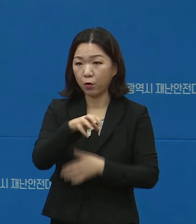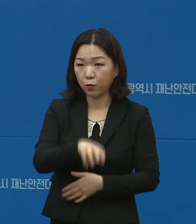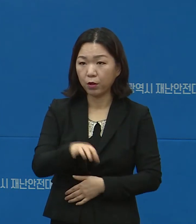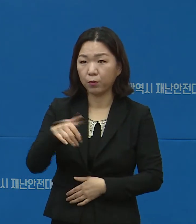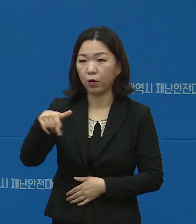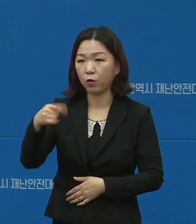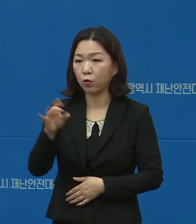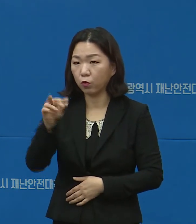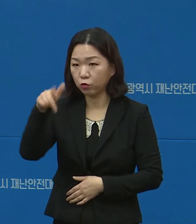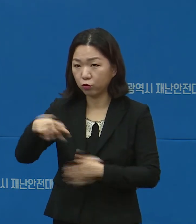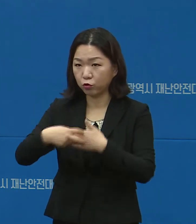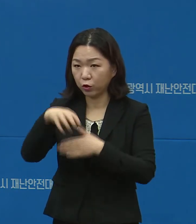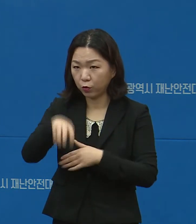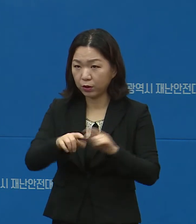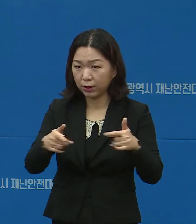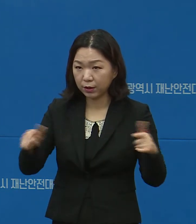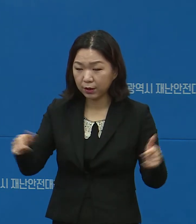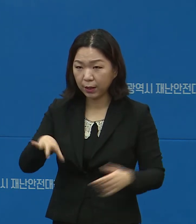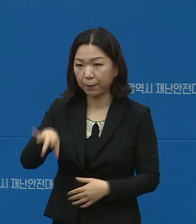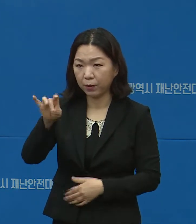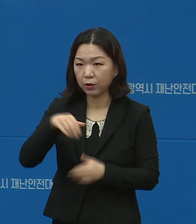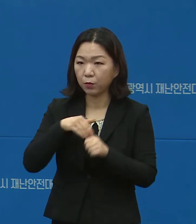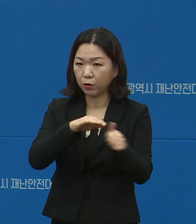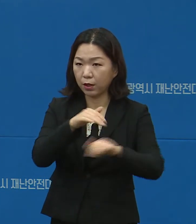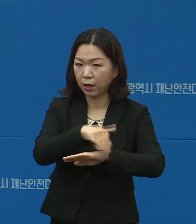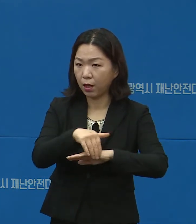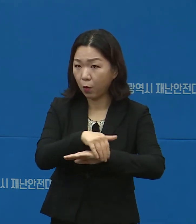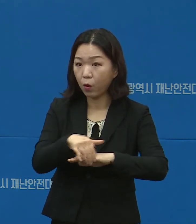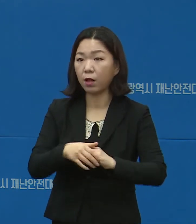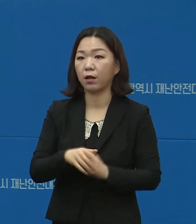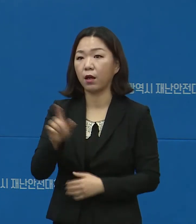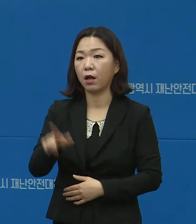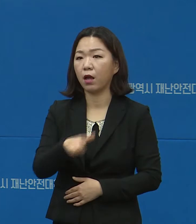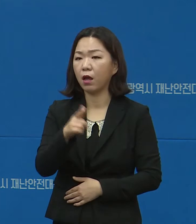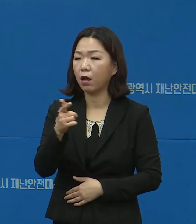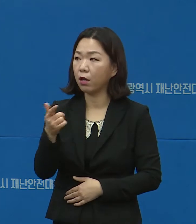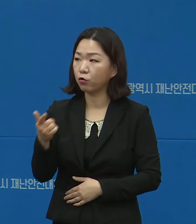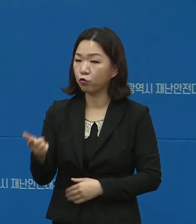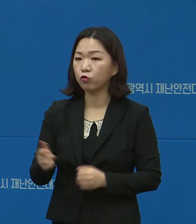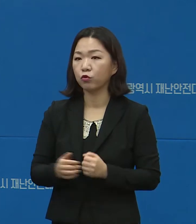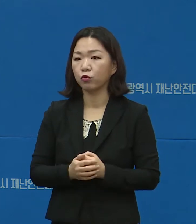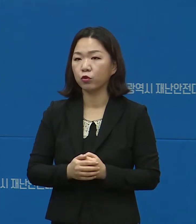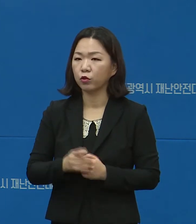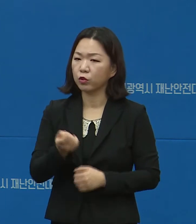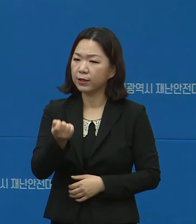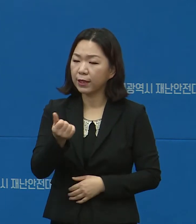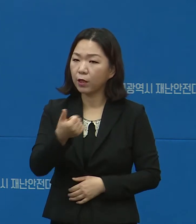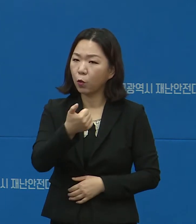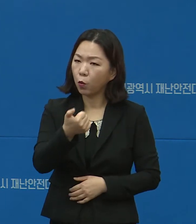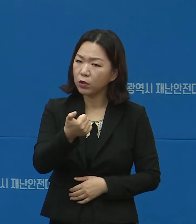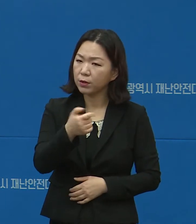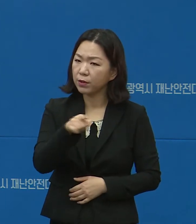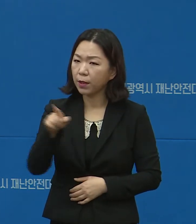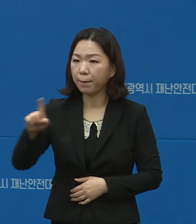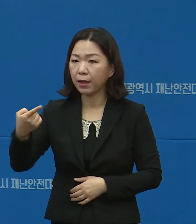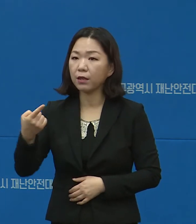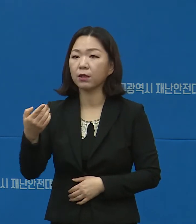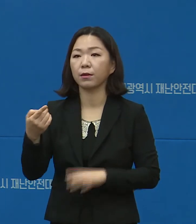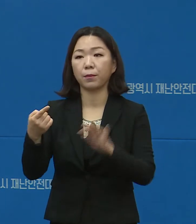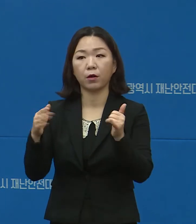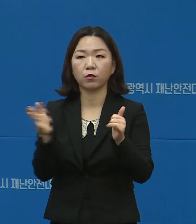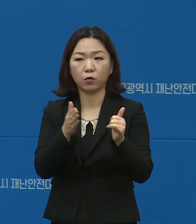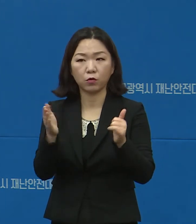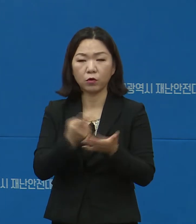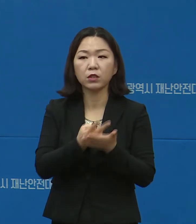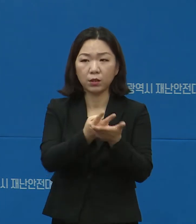마산의료원 등에 1차적으로 가고 있습니다. 하루에 퇴소는 50명에서 100명 사이에 왔다 갔다